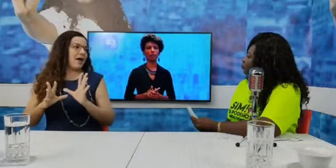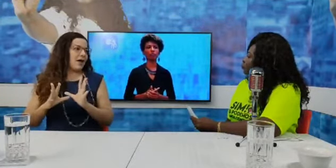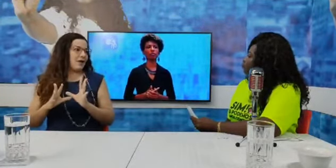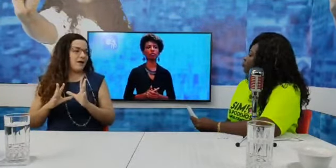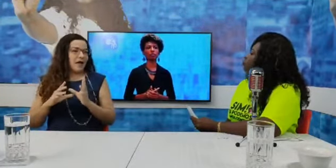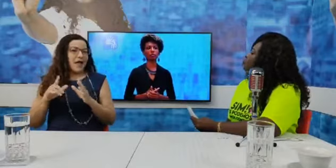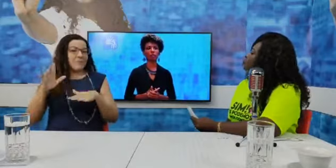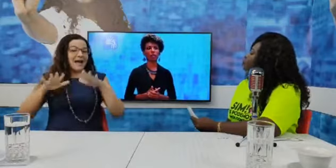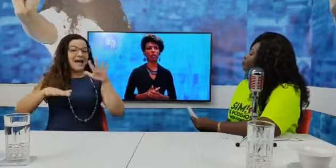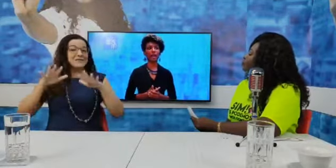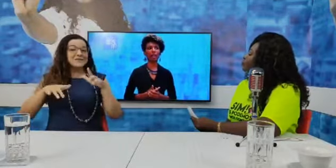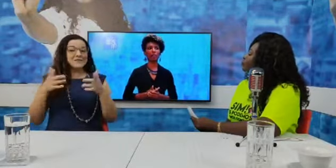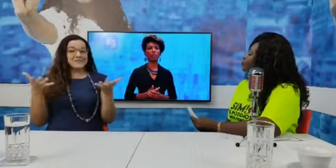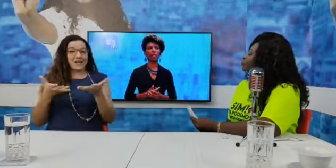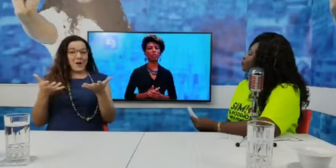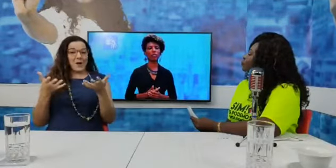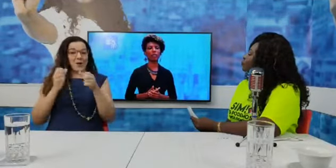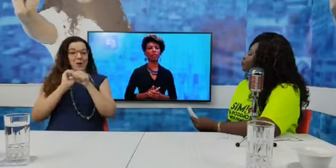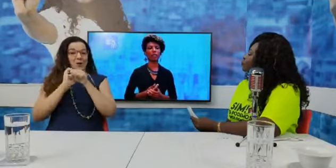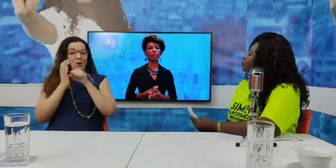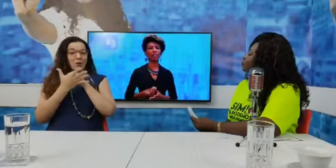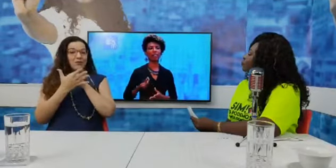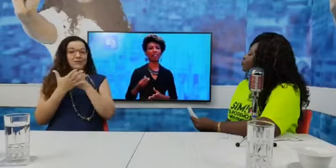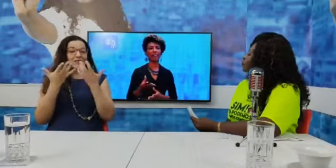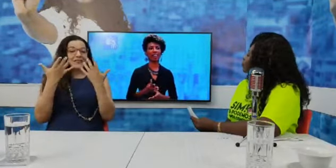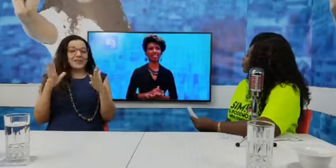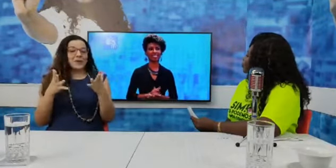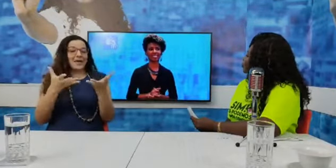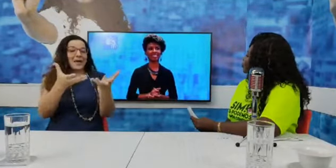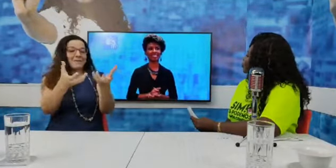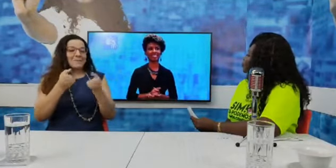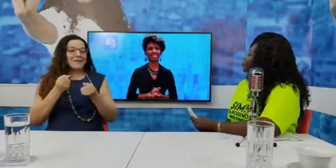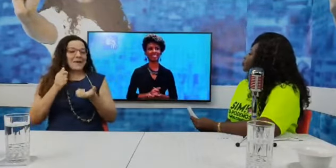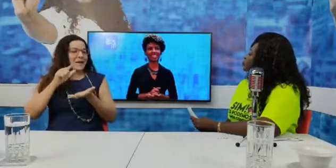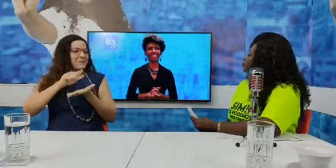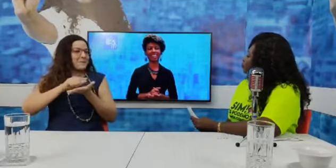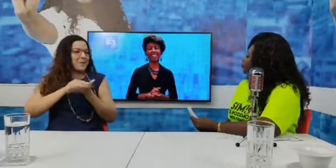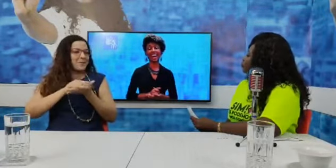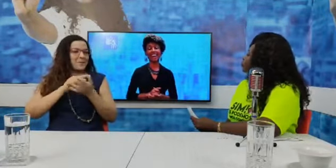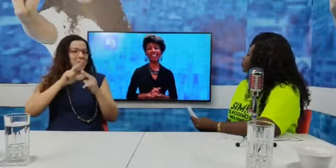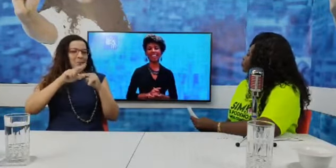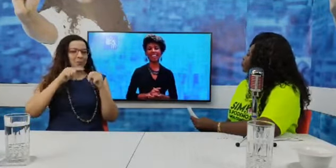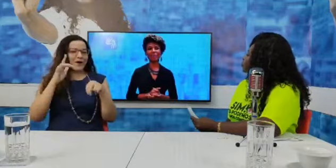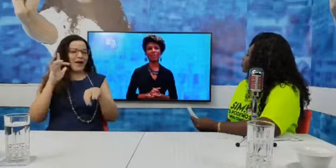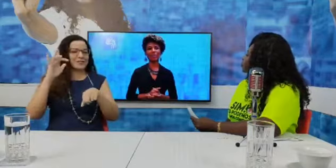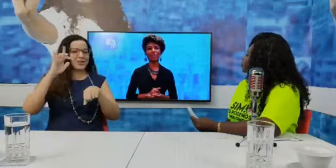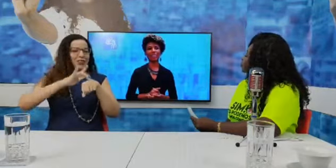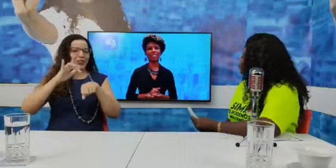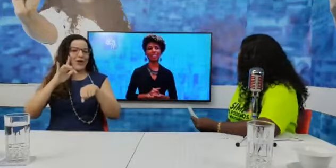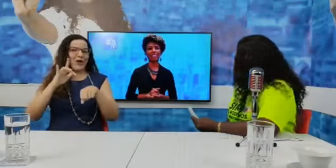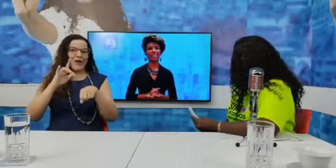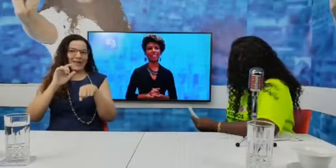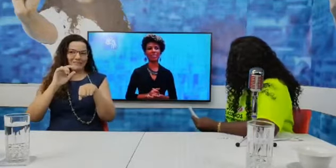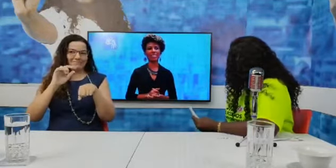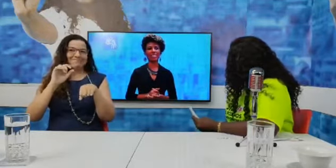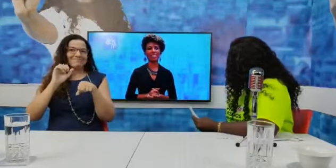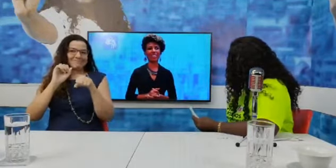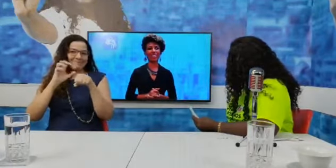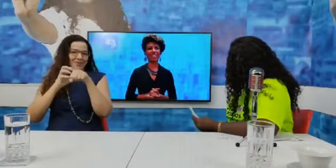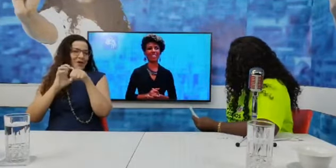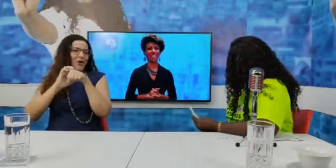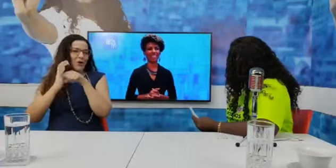cabelo. E rapidamente, quando for em algum lugar, entregar. Mas agora, no período do Covid, algumas pessoas